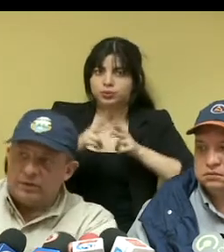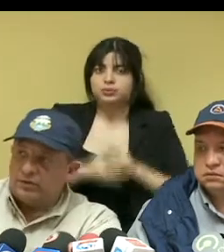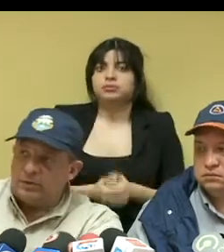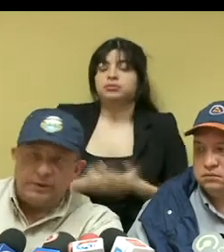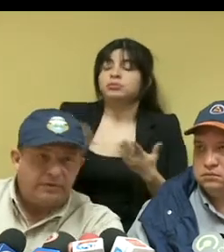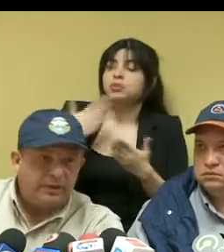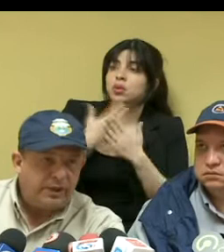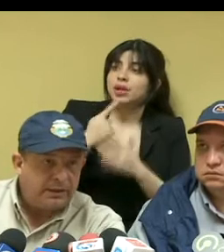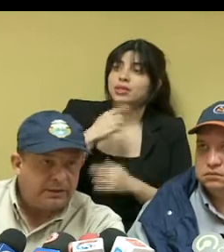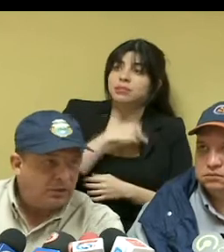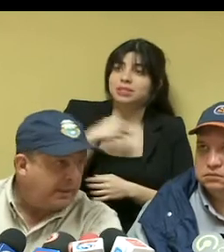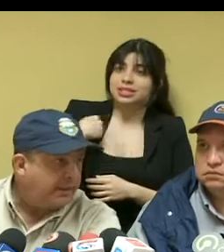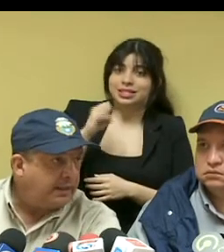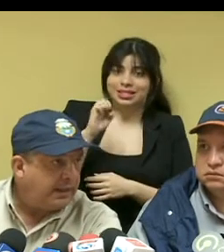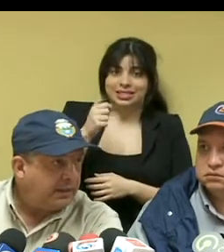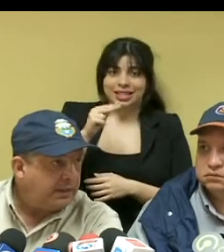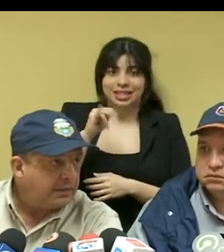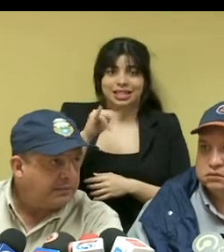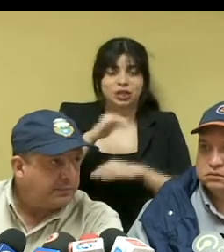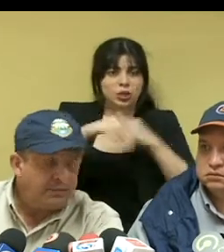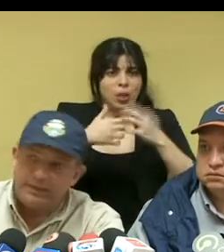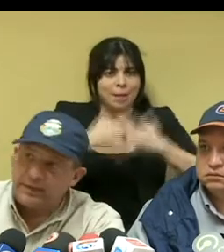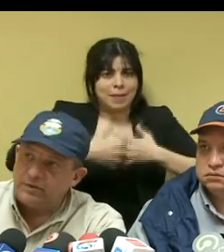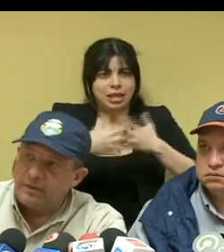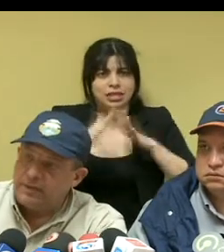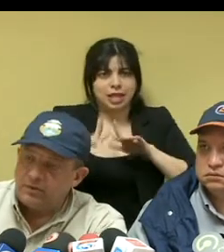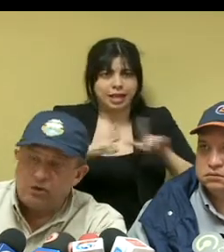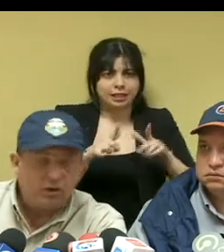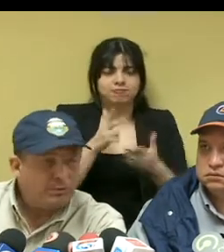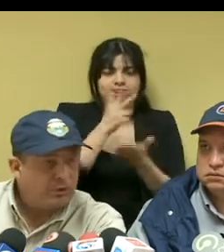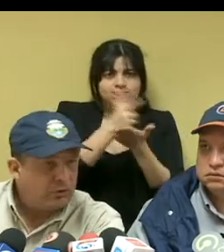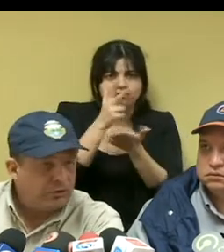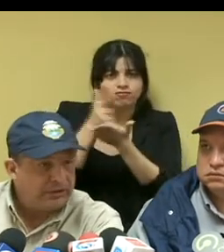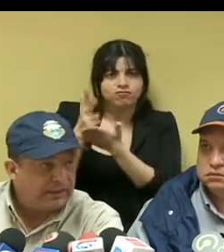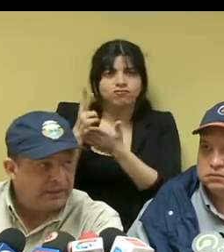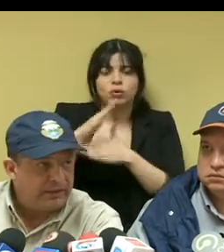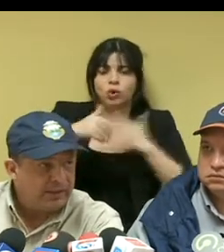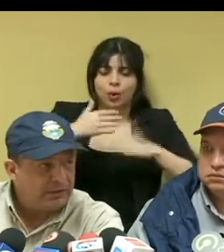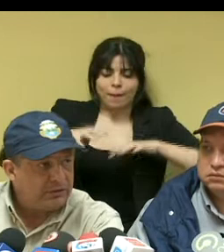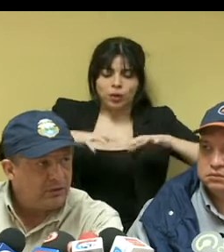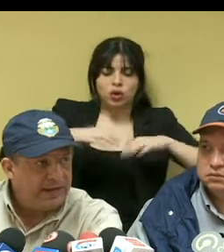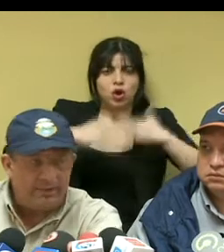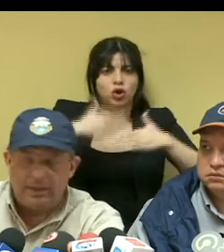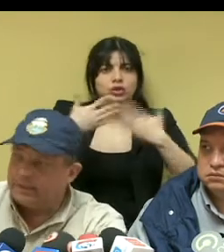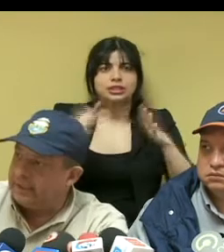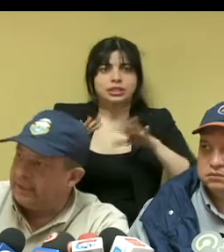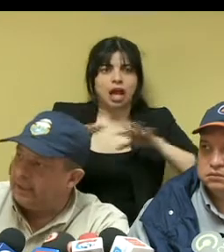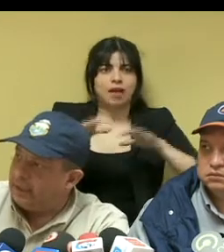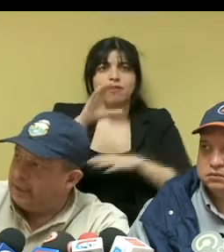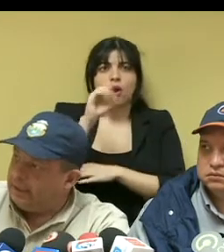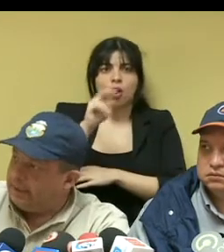Bueno, lo que ha dicho el señor ministro Segnini, está toda la maquinaria, está disponible, está en los caminos, todos los protocolos están activados, el CONAVI